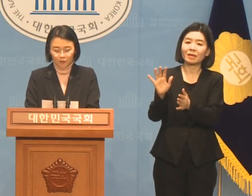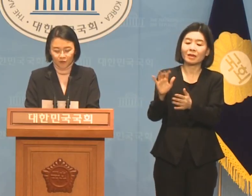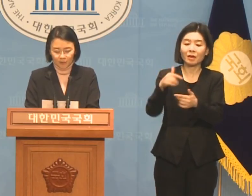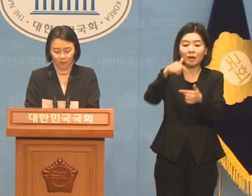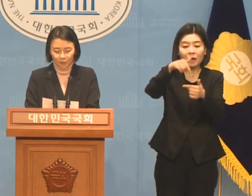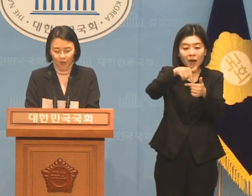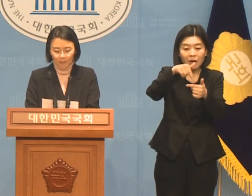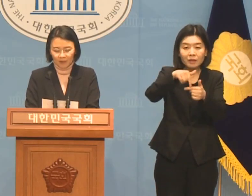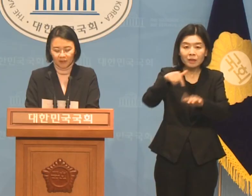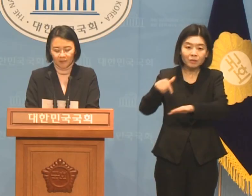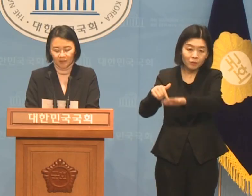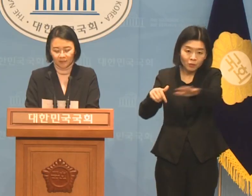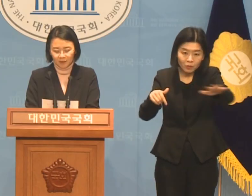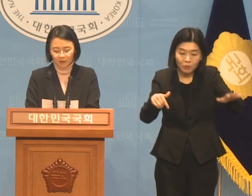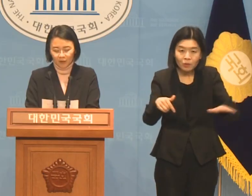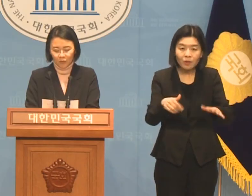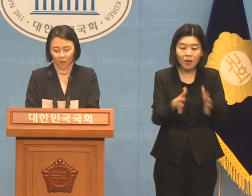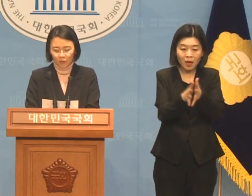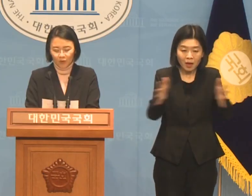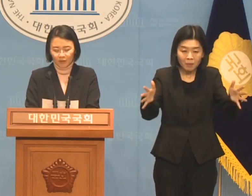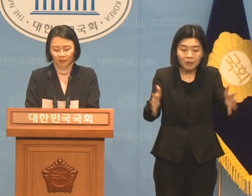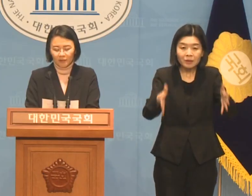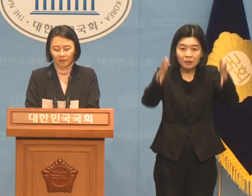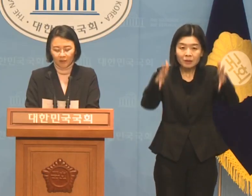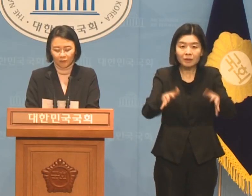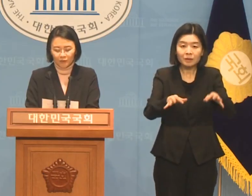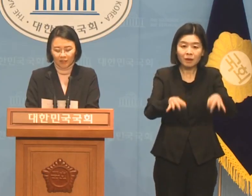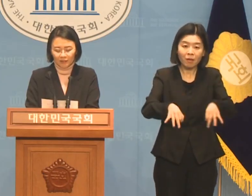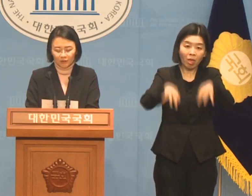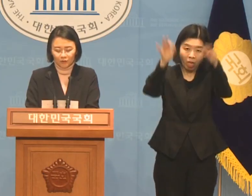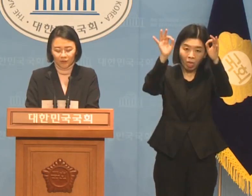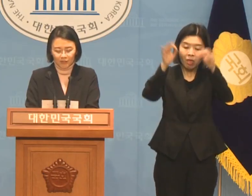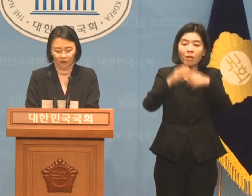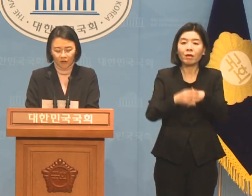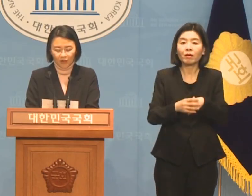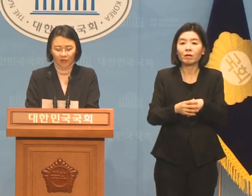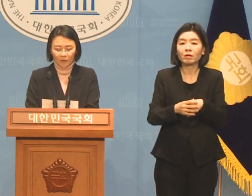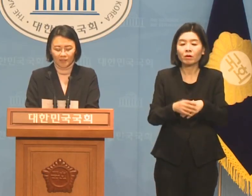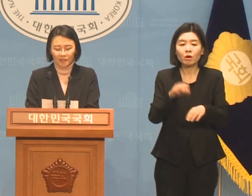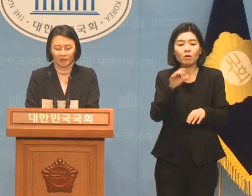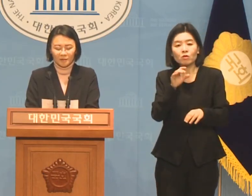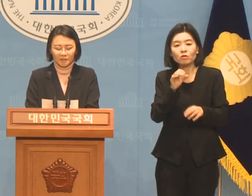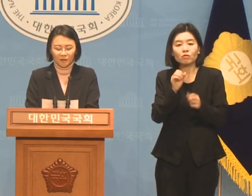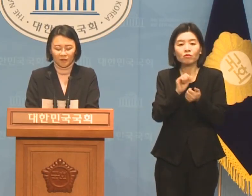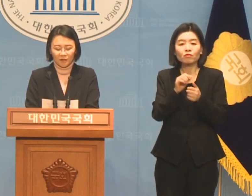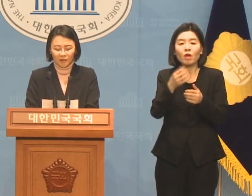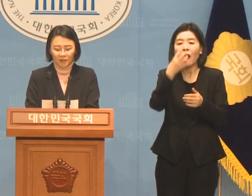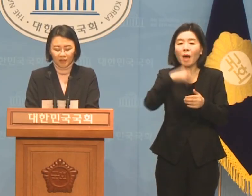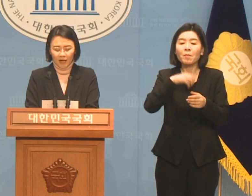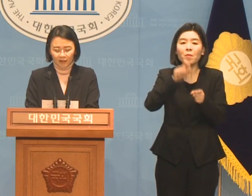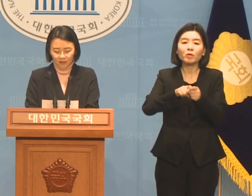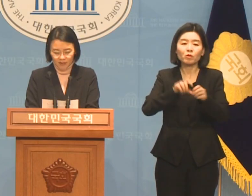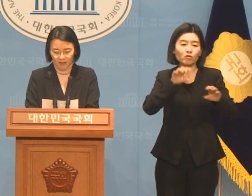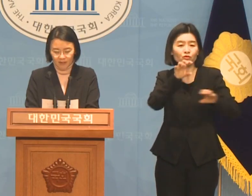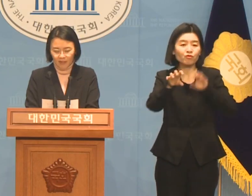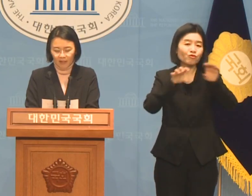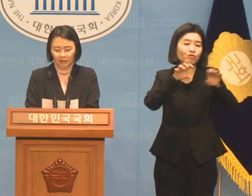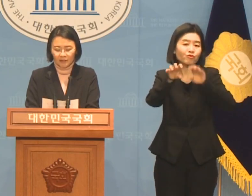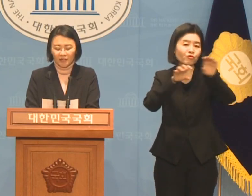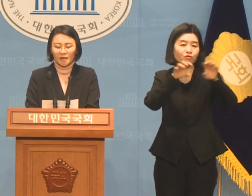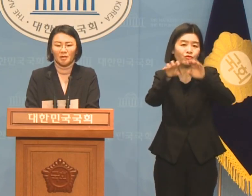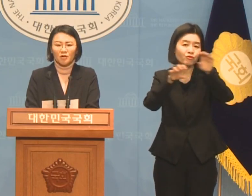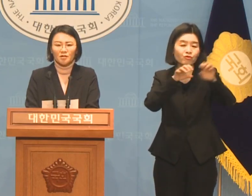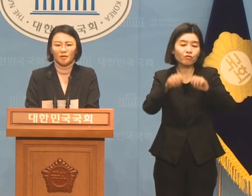강남권을 중심으로 아파트값이 급등하고 특히 갭투자 등 투기적 거래가 확산되면서 가격 상승에